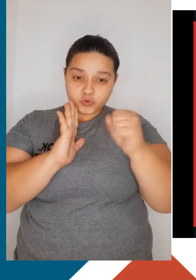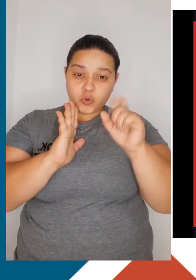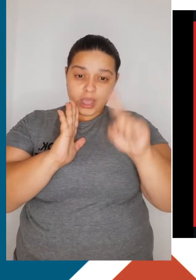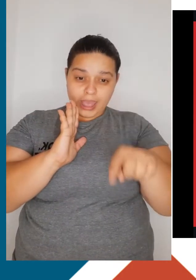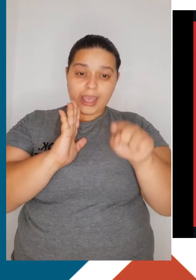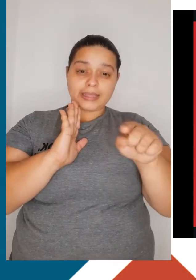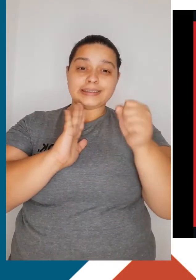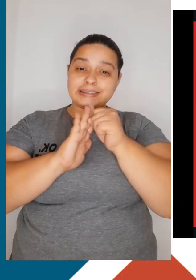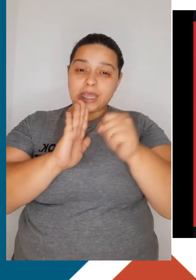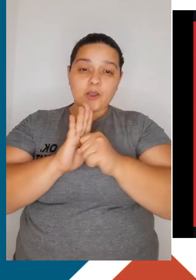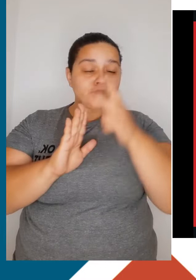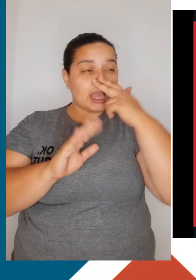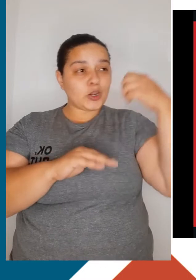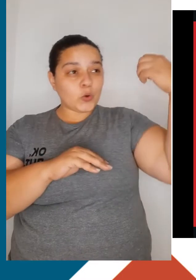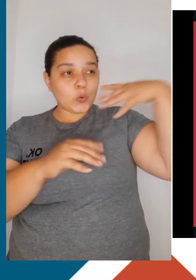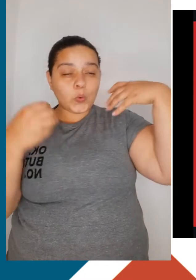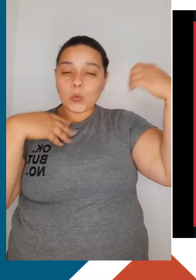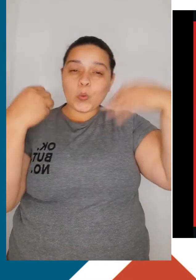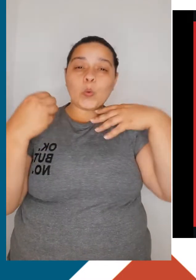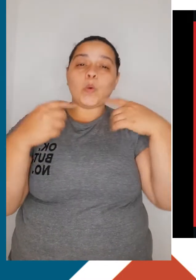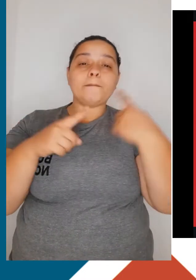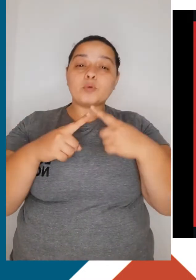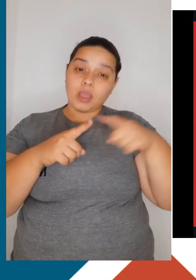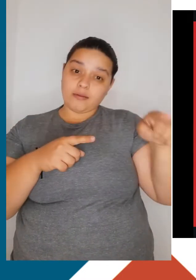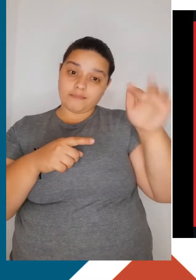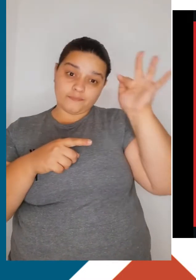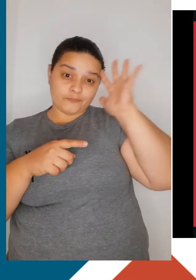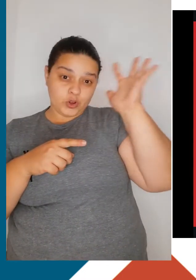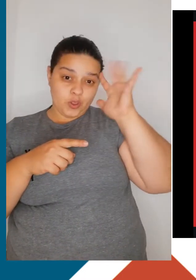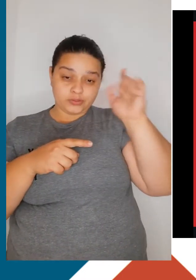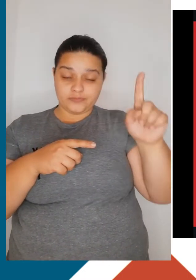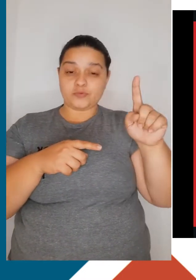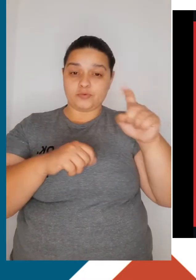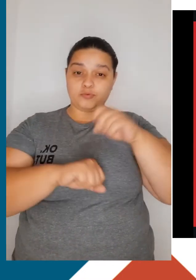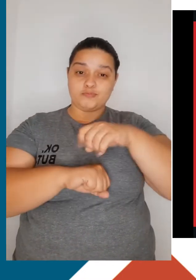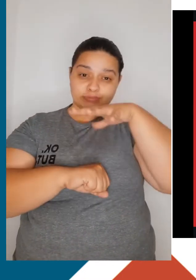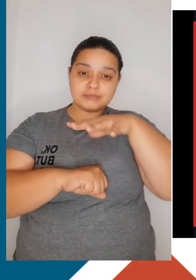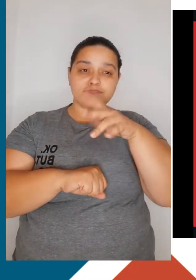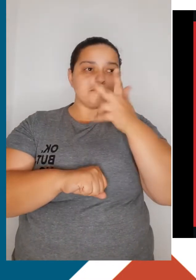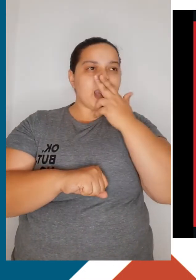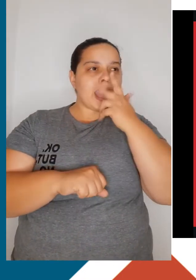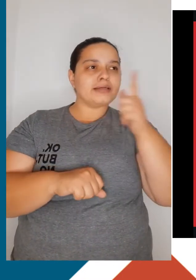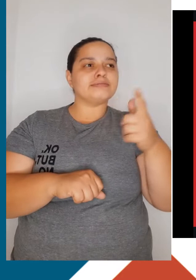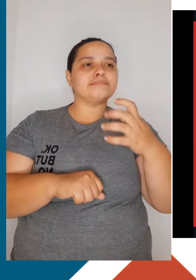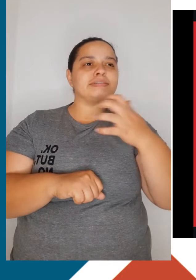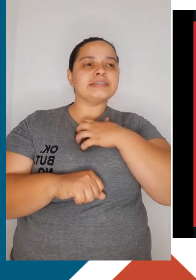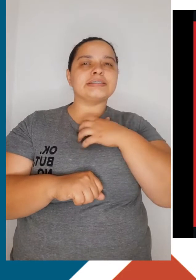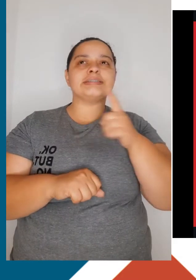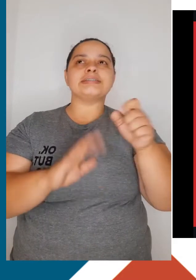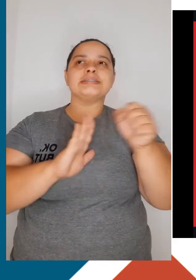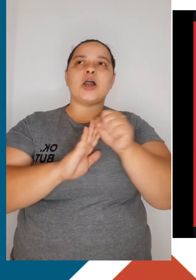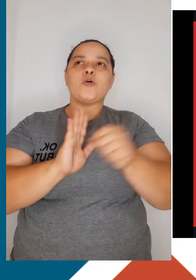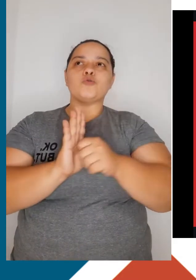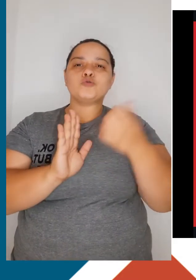XVIII é chamado de século das luzes, porque os filósofos do iluminismo consideravam que era o século